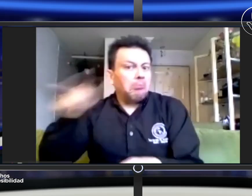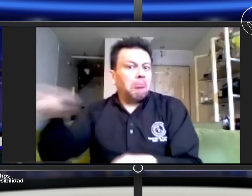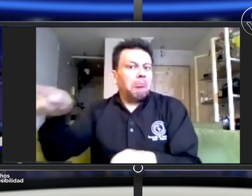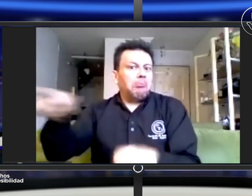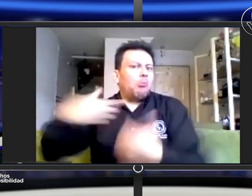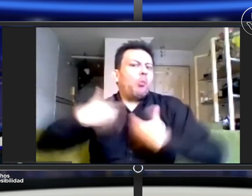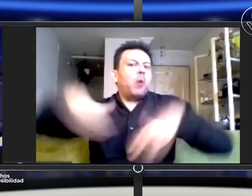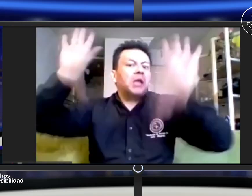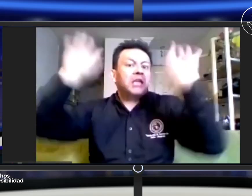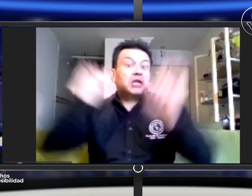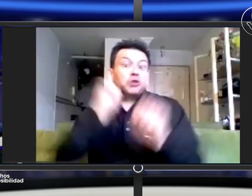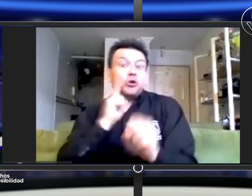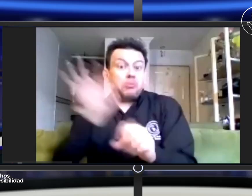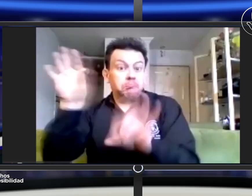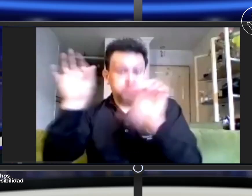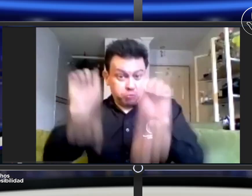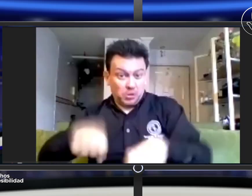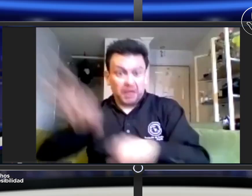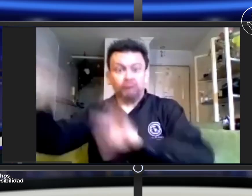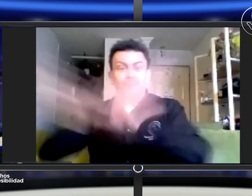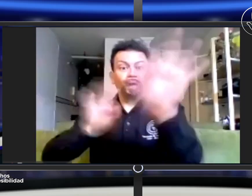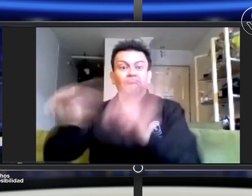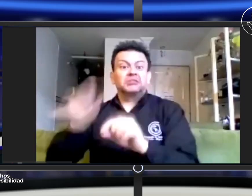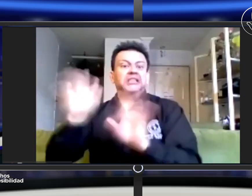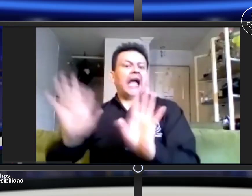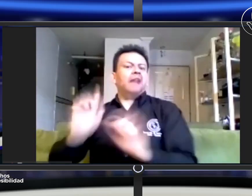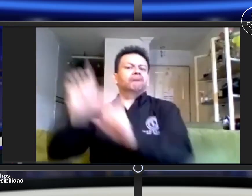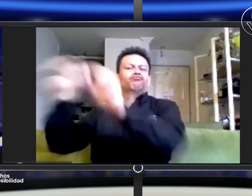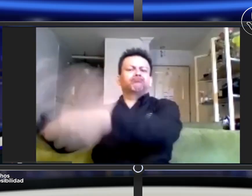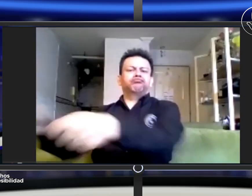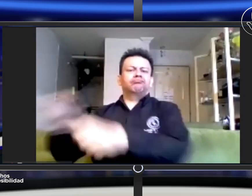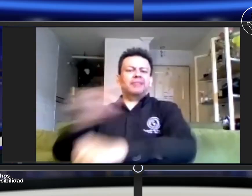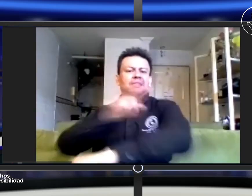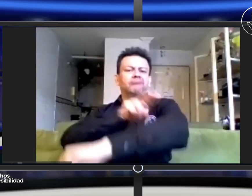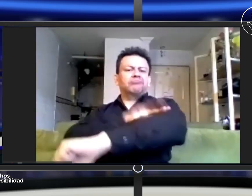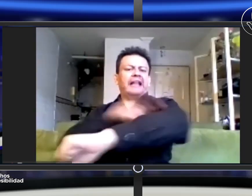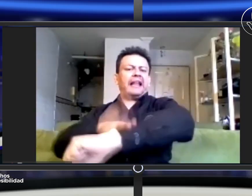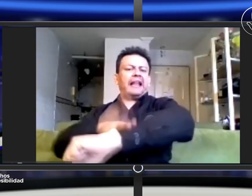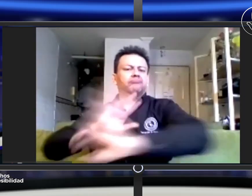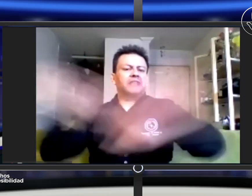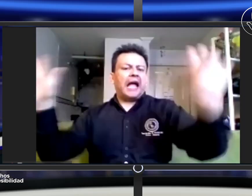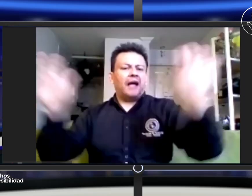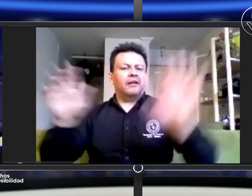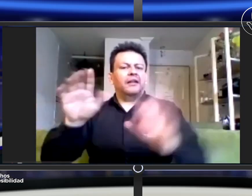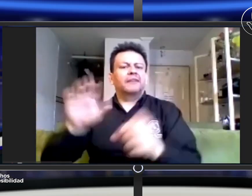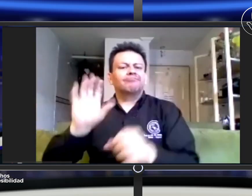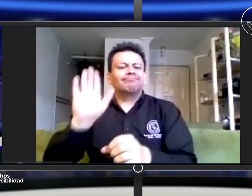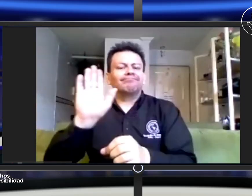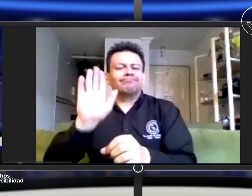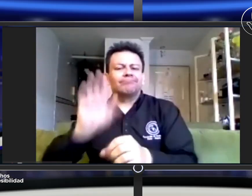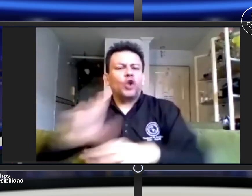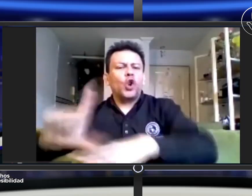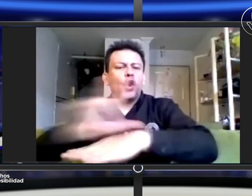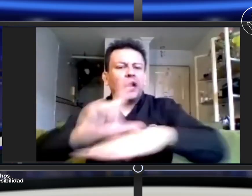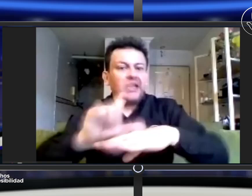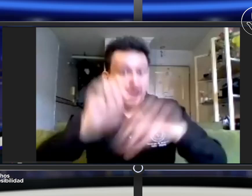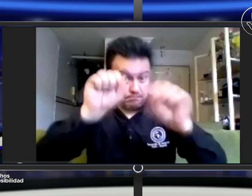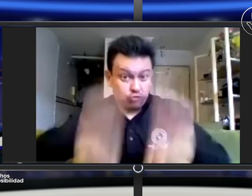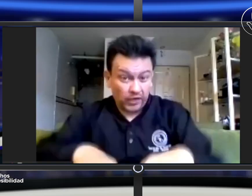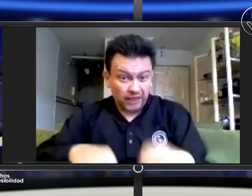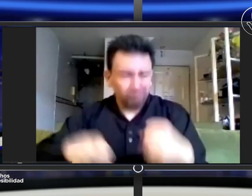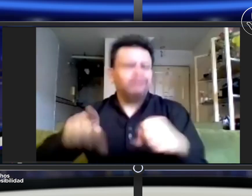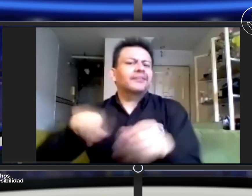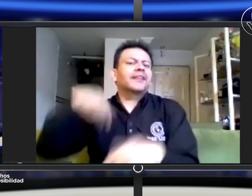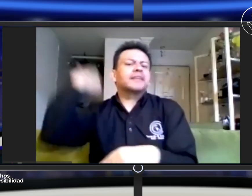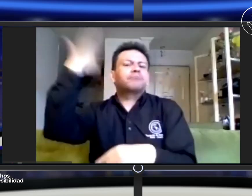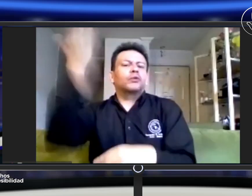sepan, digamos, representantes ante el gobierno, no es que cualquier persona sorda puede ser elegida para estos como delegado. Sí, porque